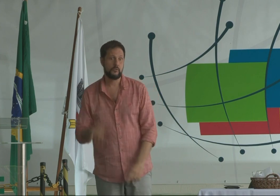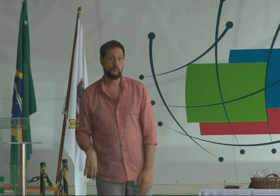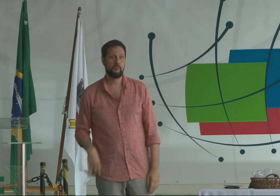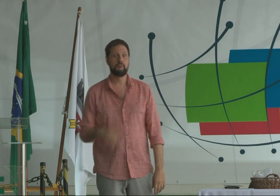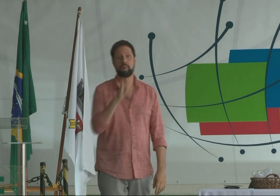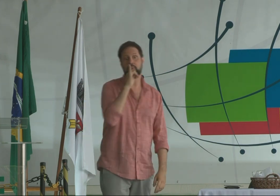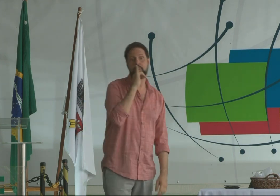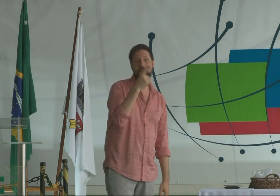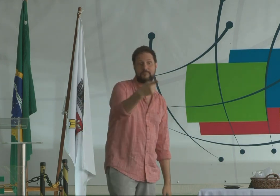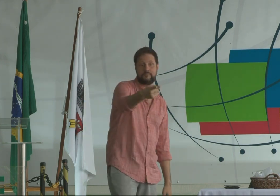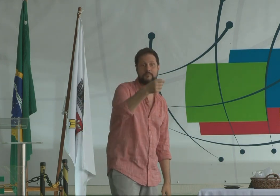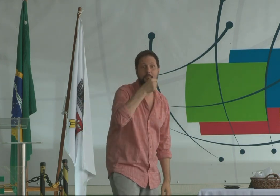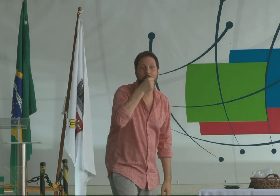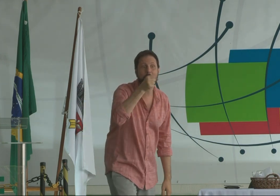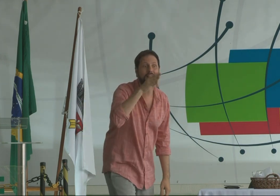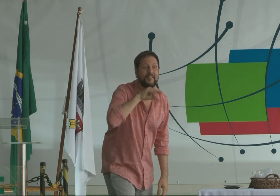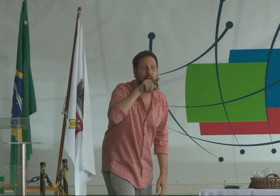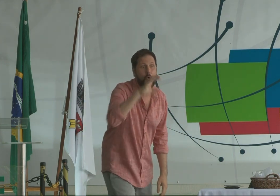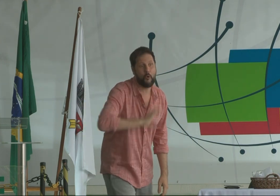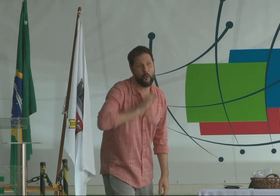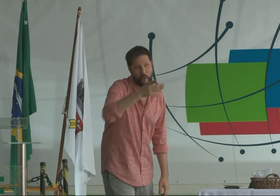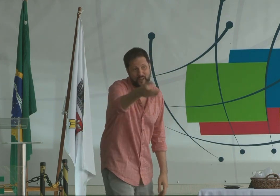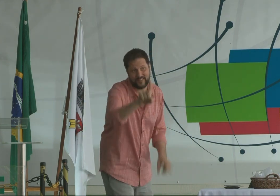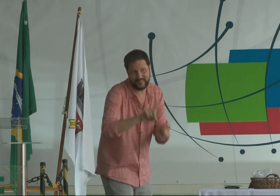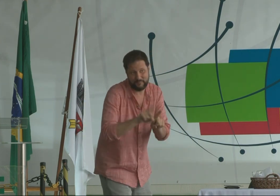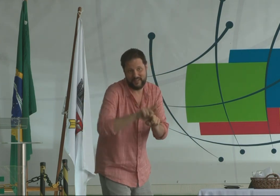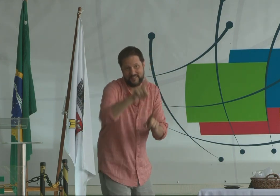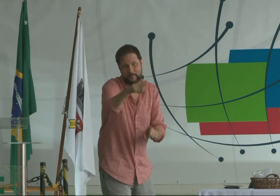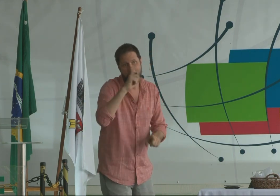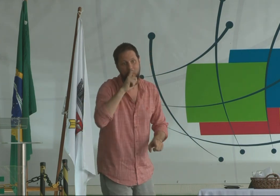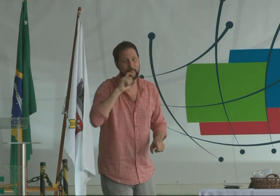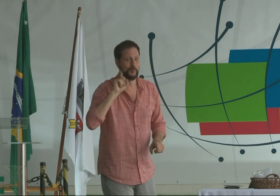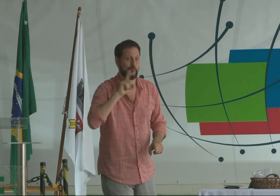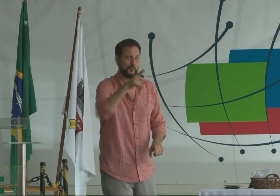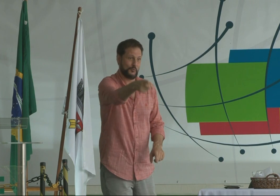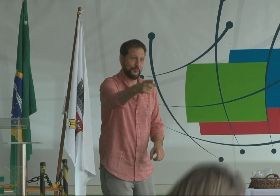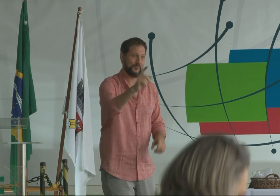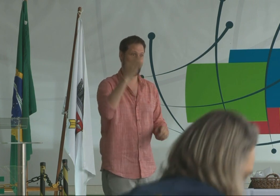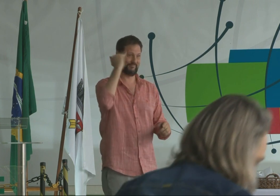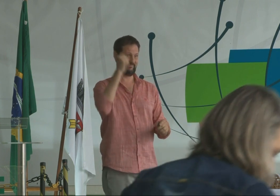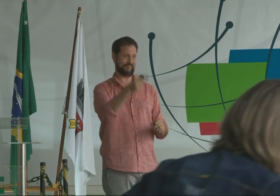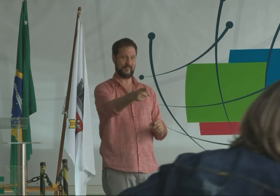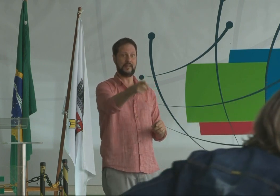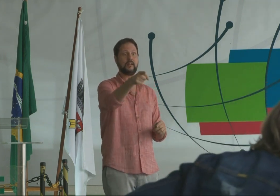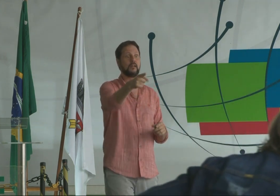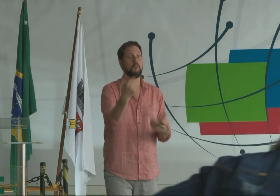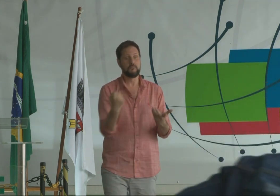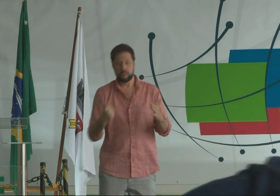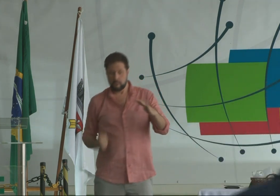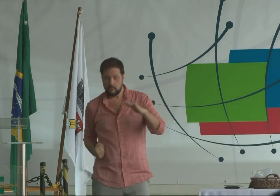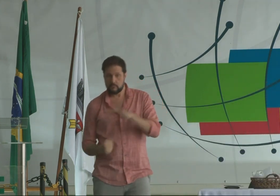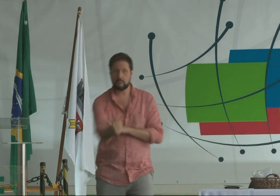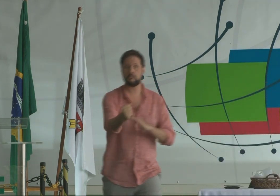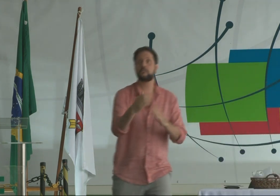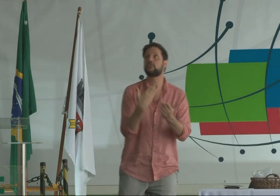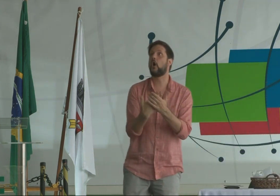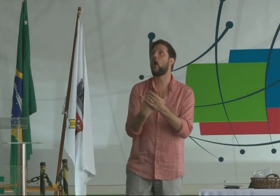que... Os pais, né? Têm um filho surdo. Por exemplo, o intérprete está falando agora, os pais eles são surdos. Então, quer dizer, é uma realidade.